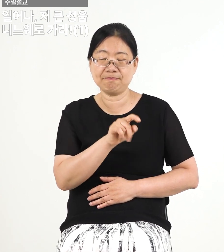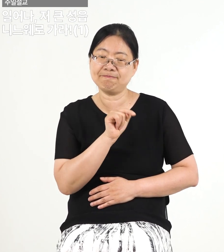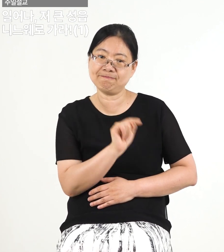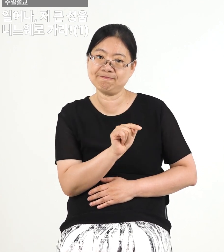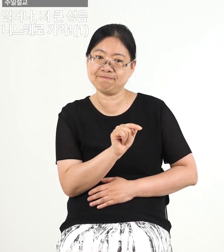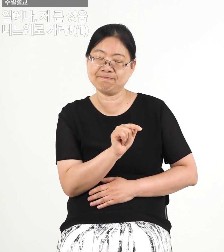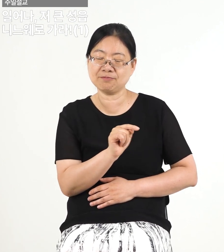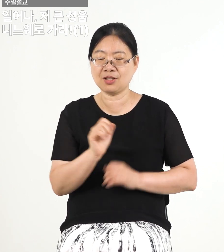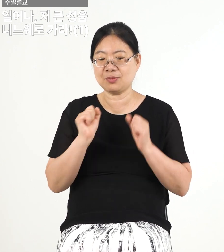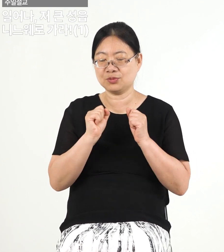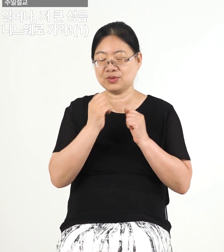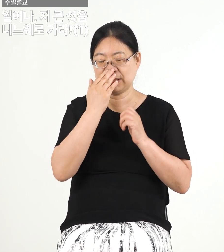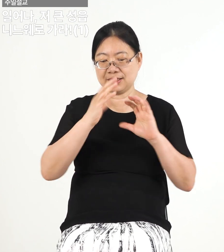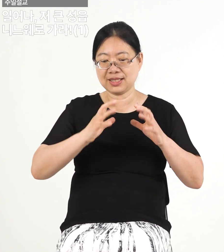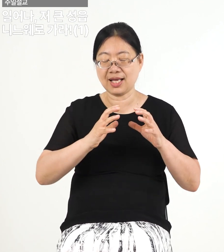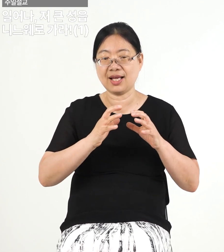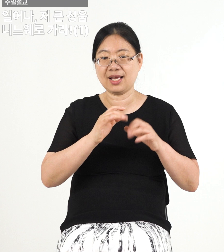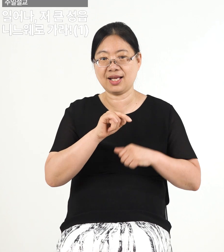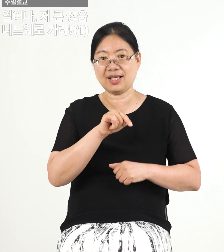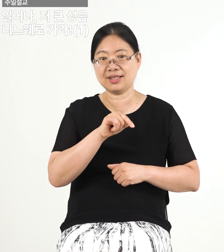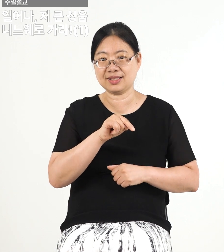에브라임은 북이스라엘을